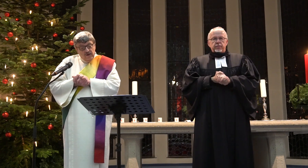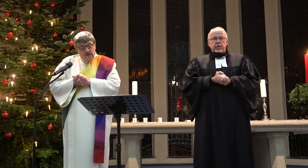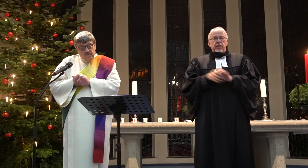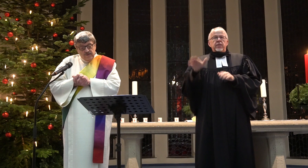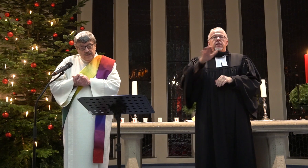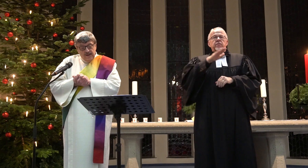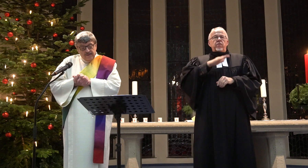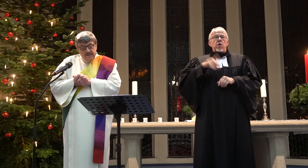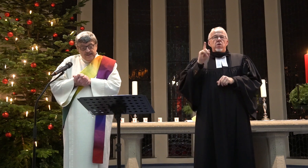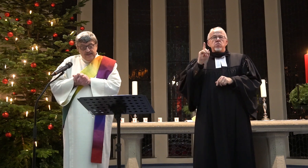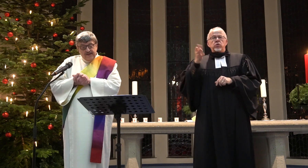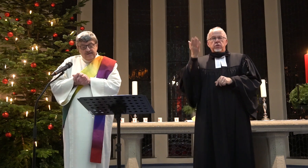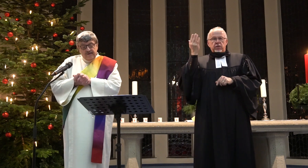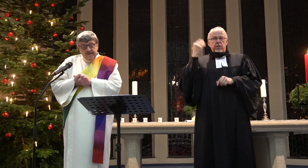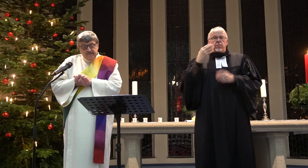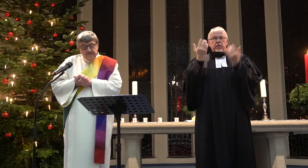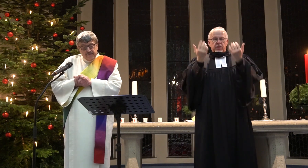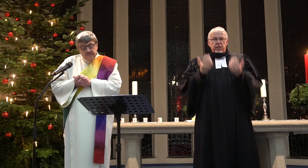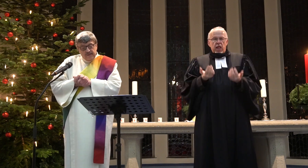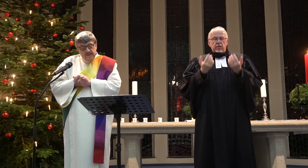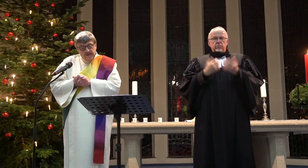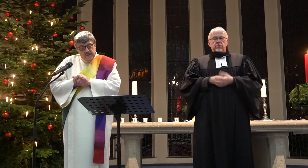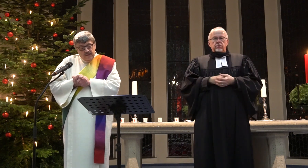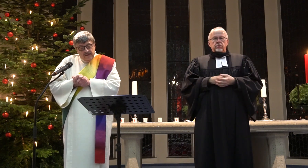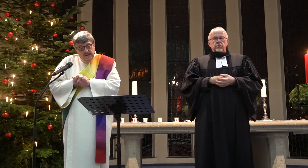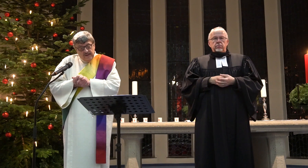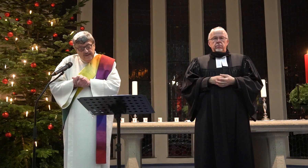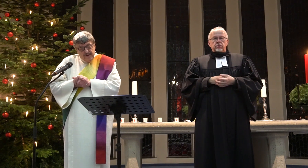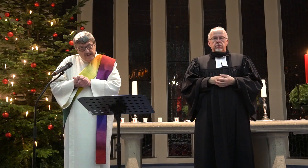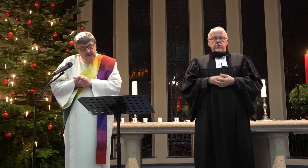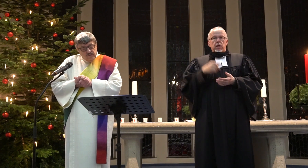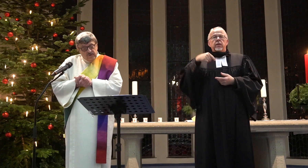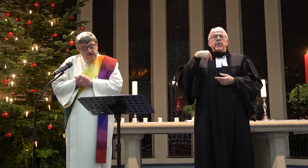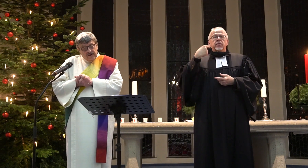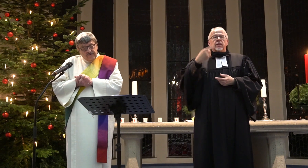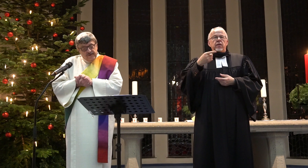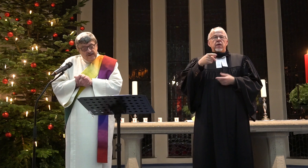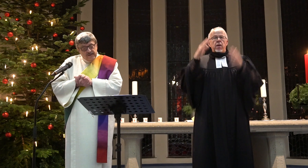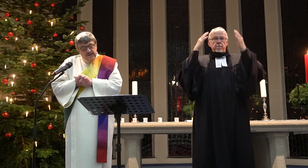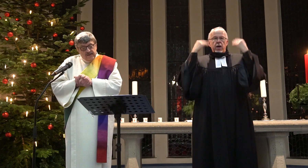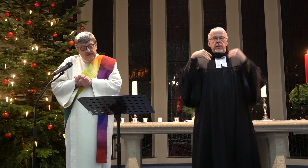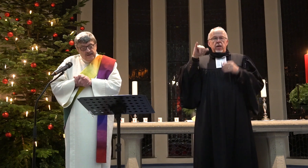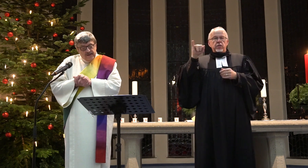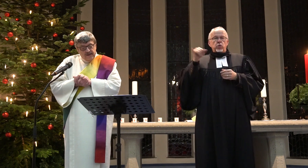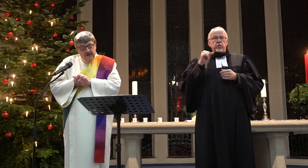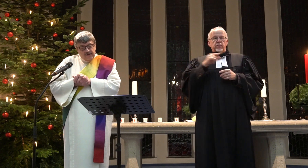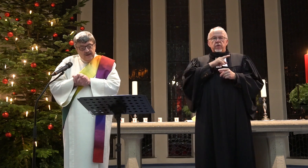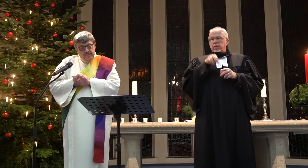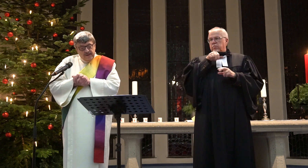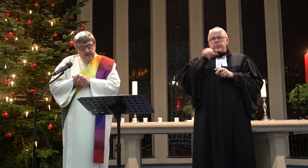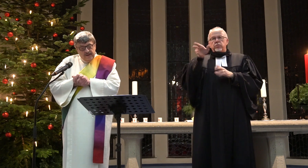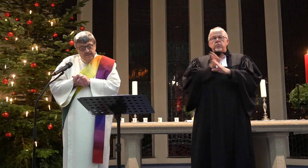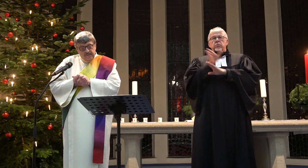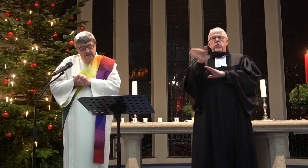Volk musste damals gezählt werden. Dann Maria und Josef sind nicht gegangen